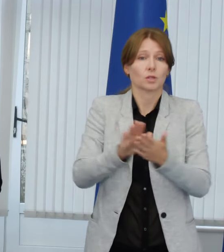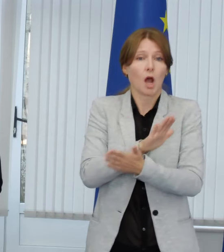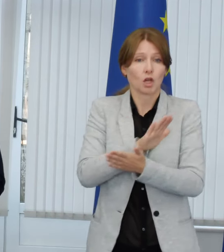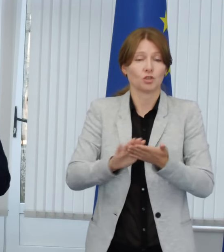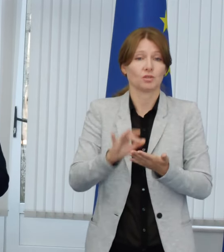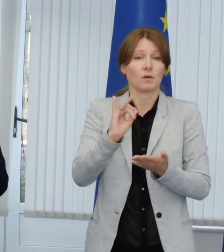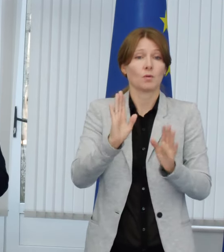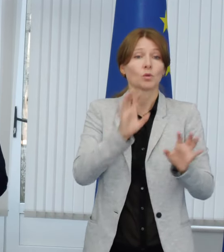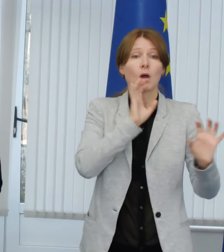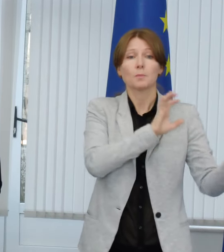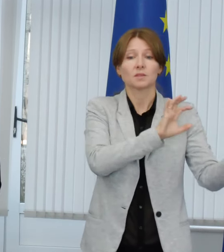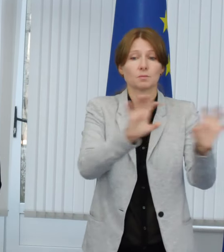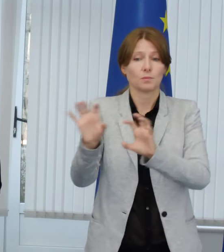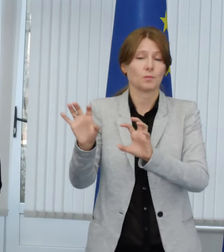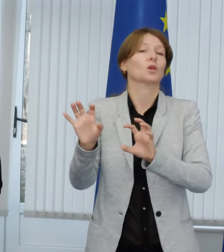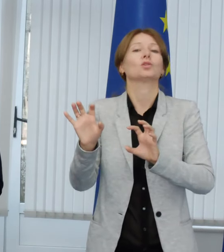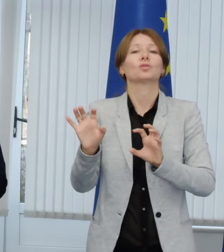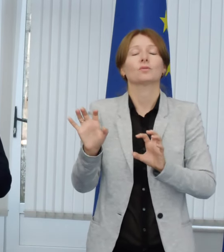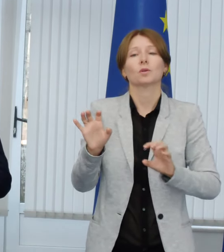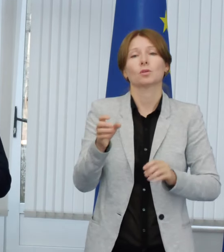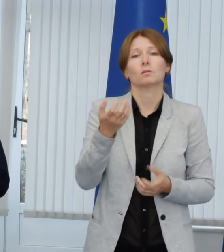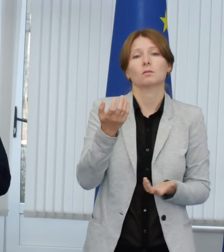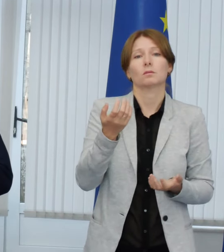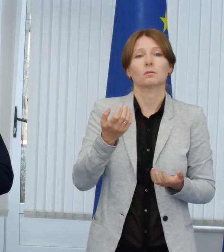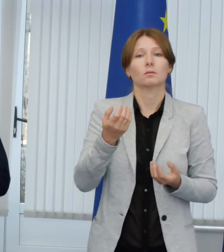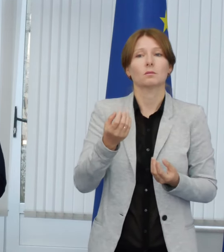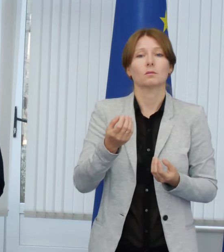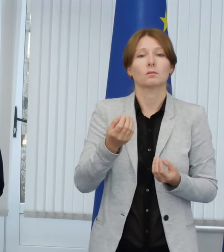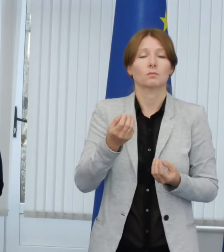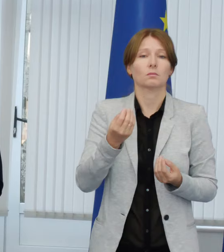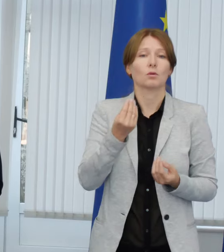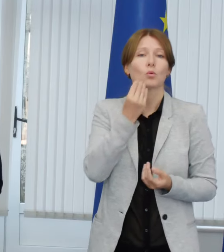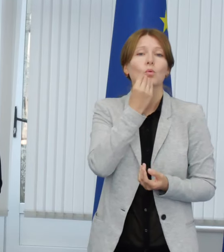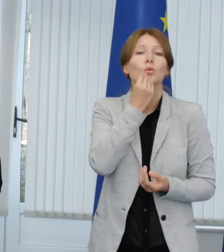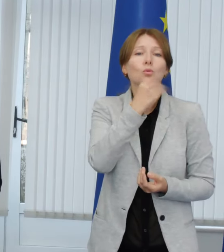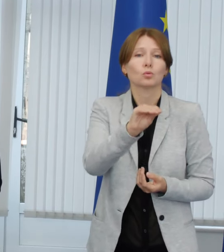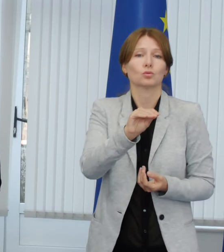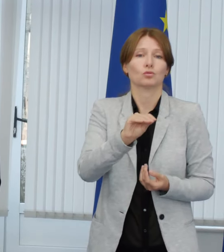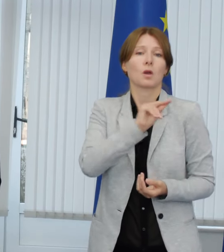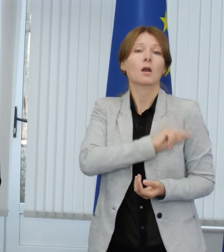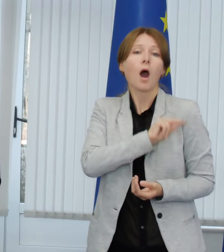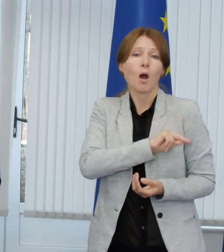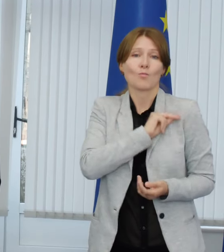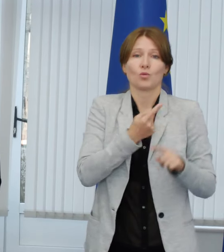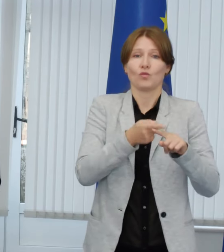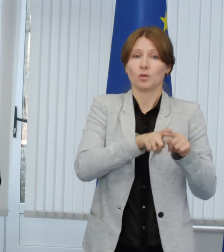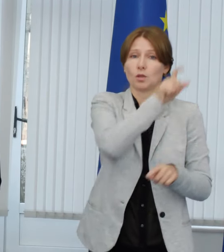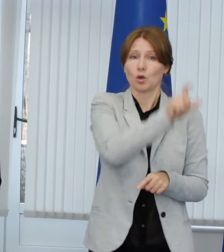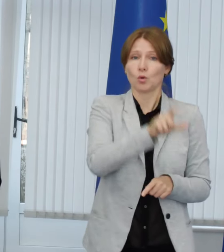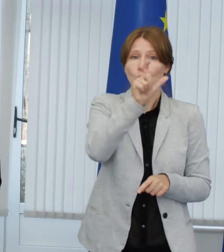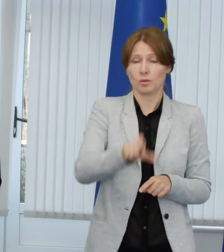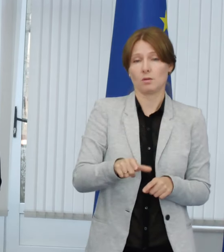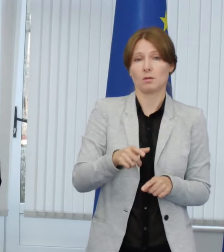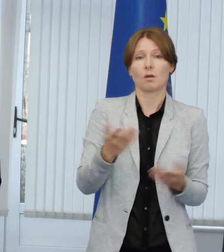calitatea și va asigura un mod sau un context de muncă un pic mai ușor pentru bravele